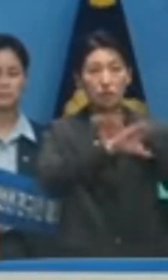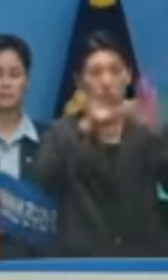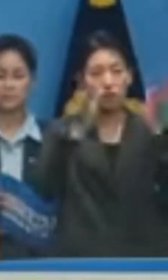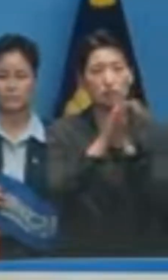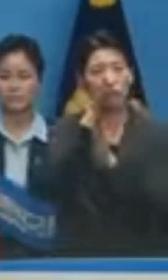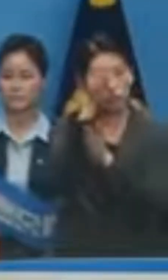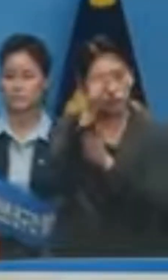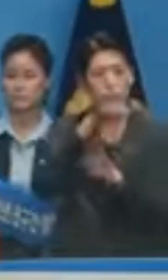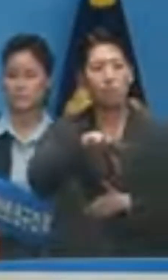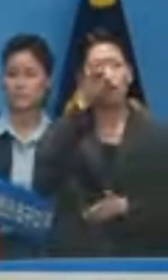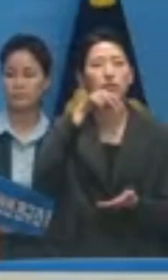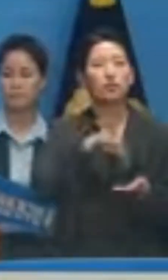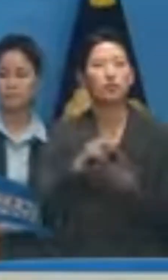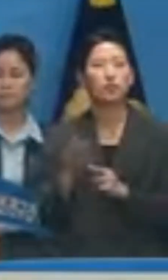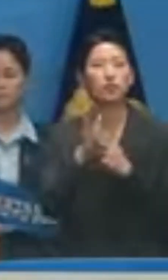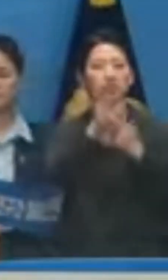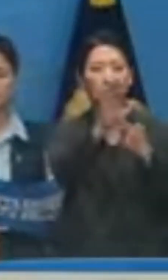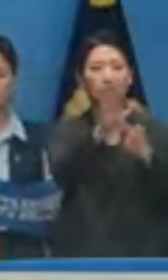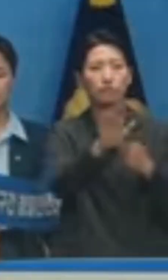있겠습니다.